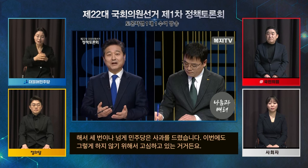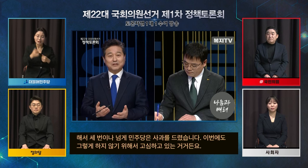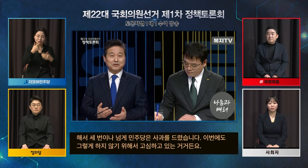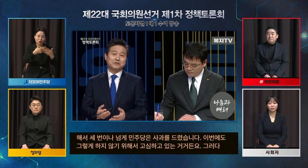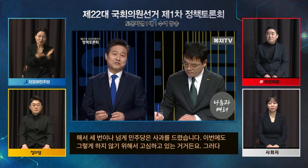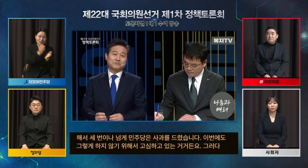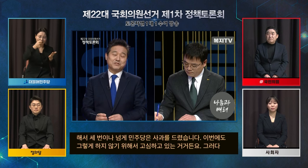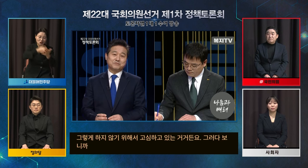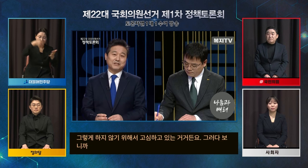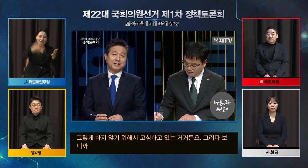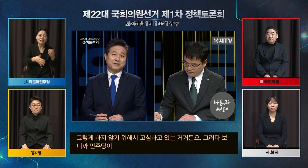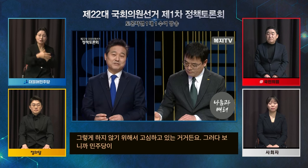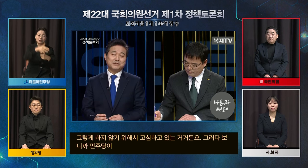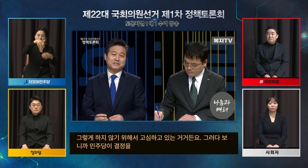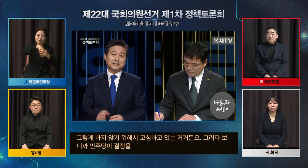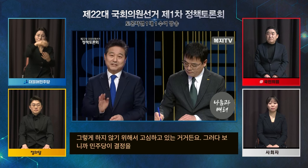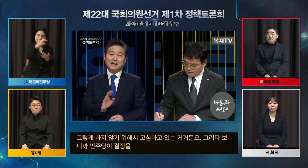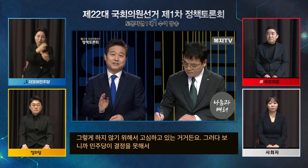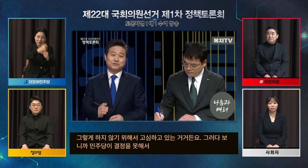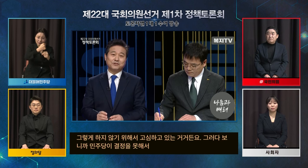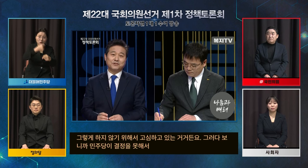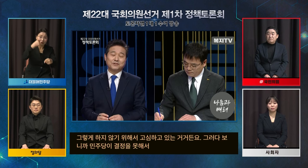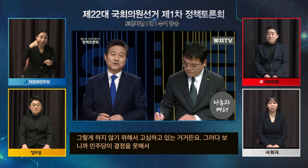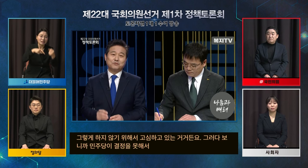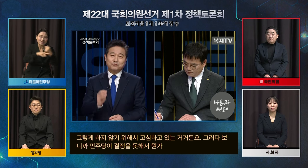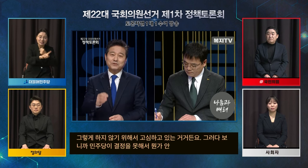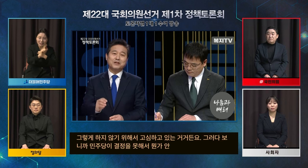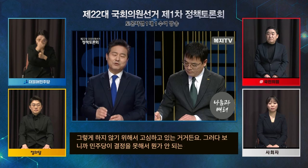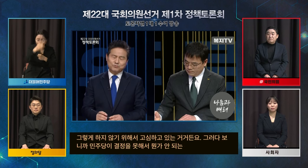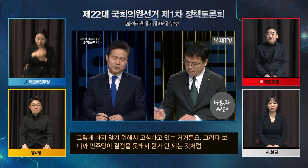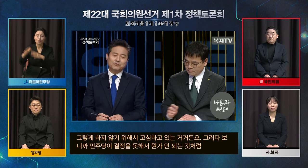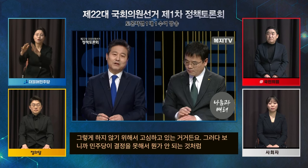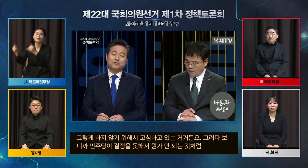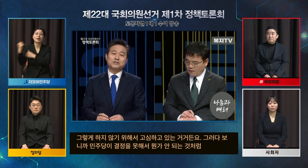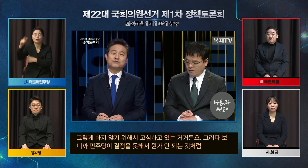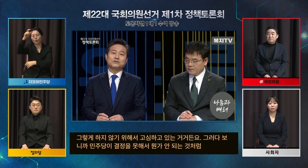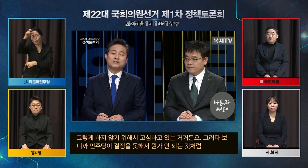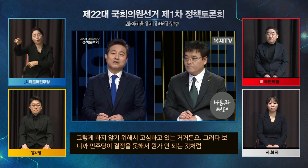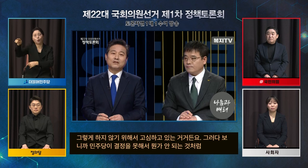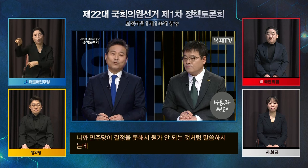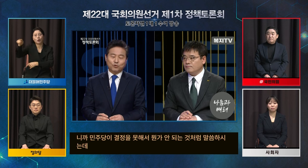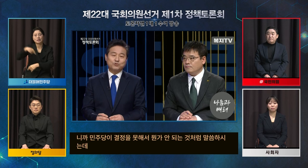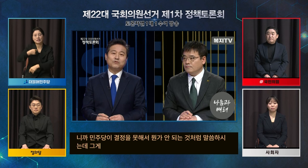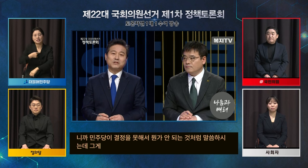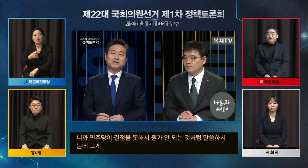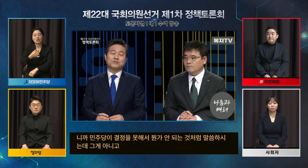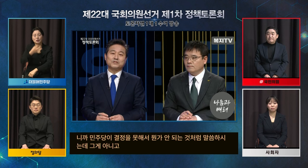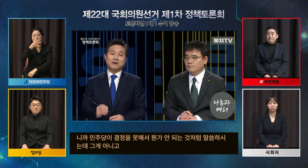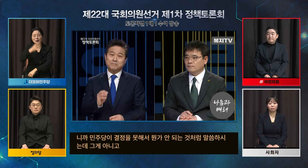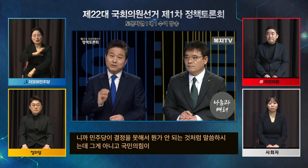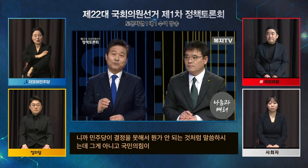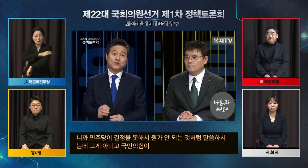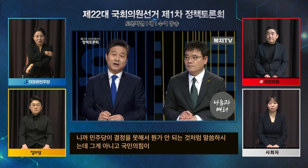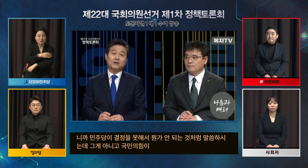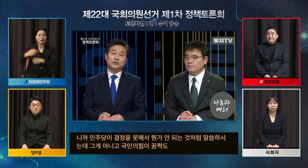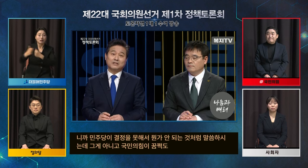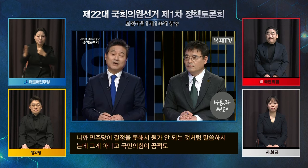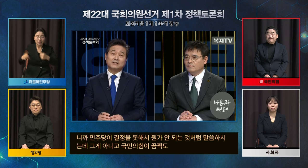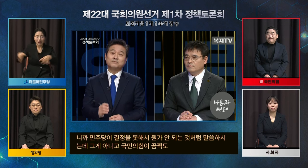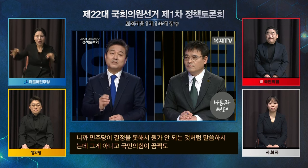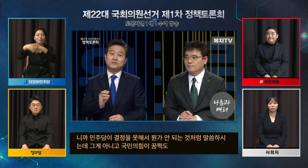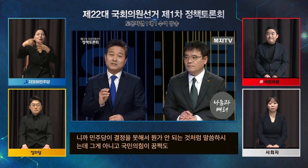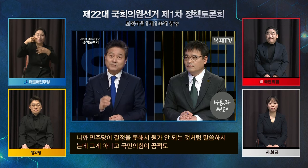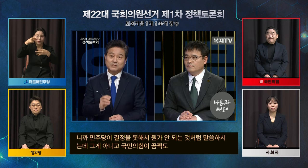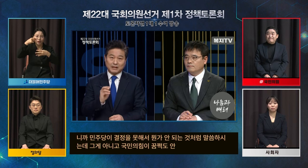못해서 뭐가 안 되는 것처럼 지금 그렇게 말씀하시는데 그게 아니고요. 국민의힘이 꿈쩍도 안 하고 기득권을 고수하고 있기 때문에 한 발도 못 나가고